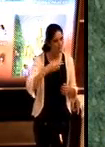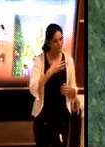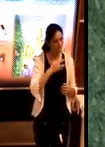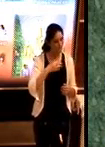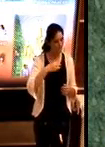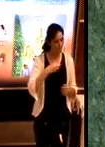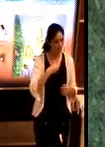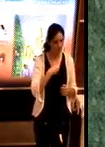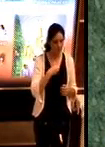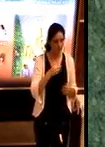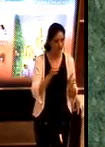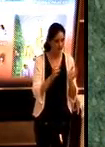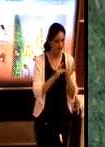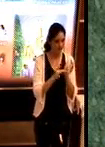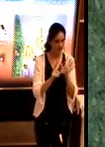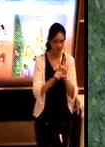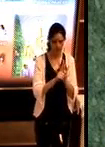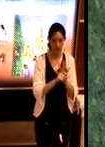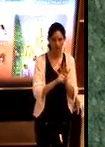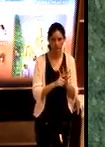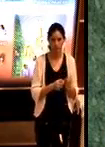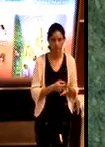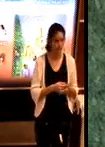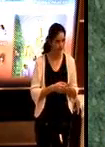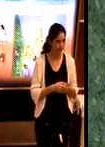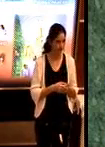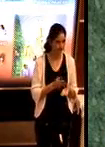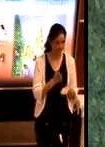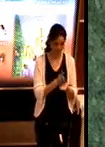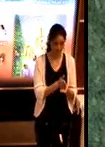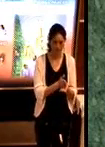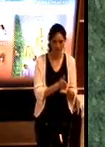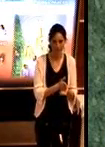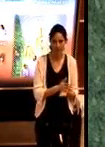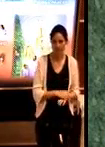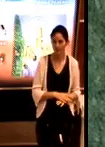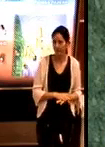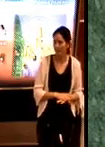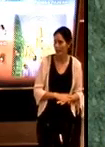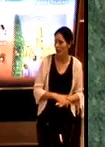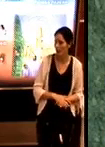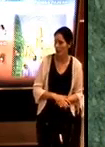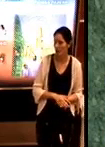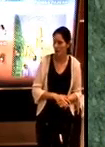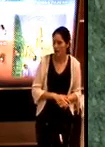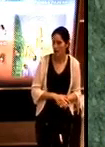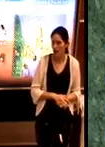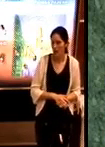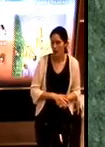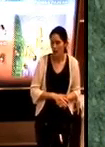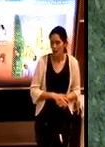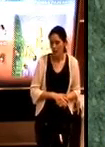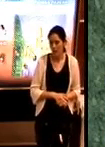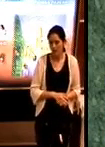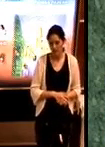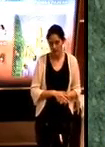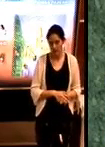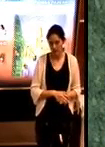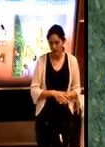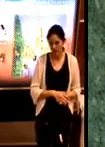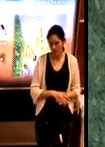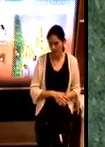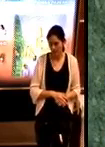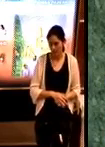momento actual, cuando Cristo está intercediendo ya en un breve tiempo en el santuario celestial. Entonces el